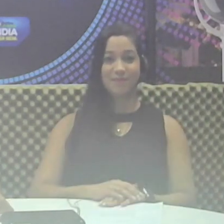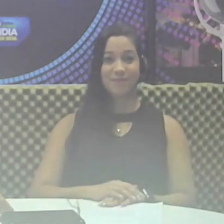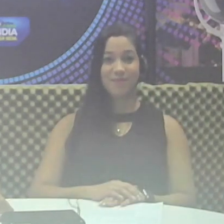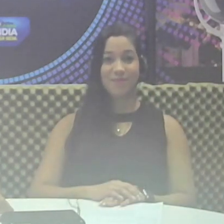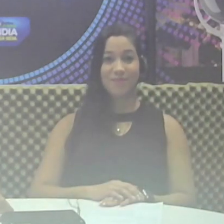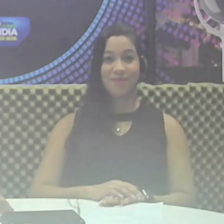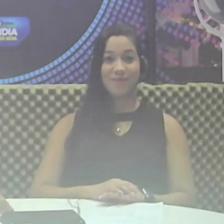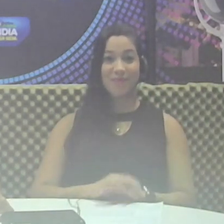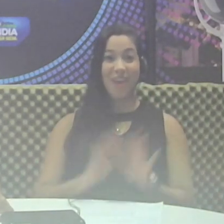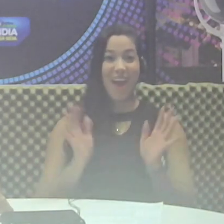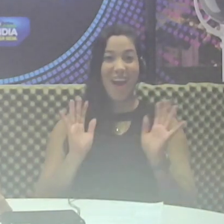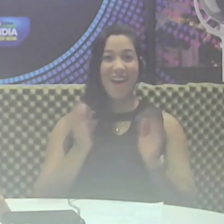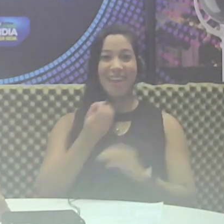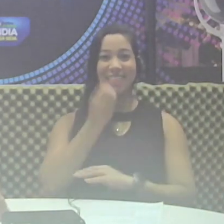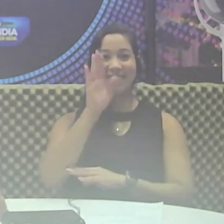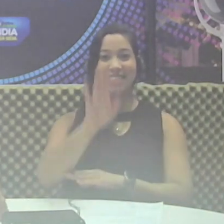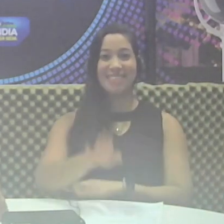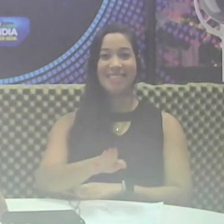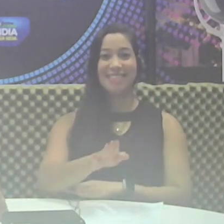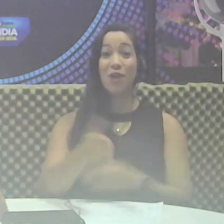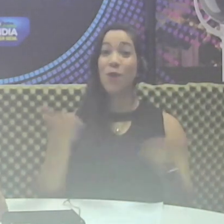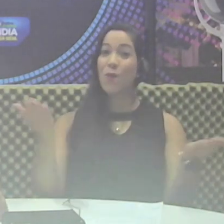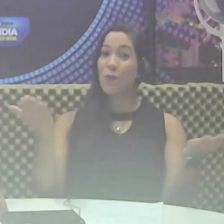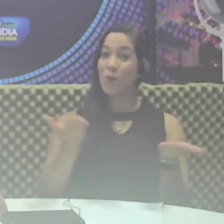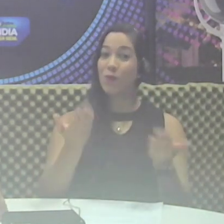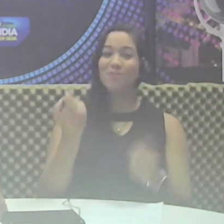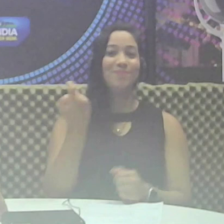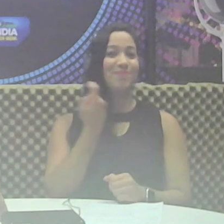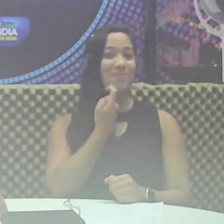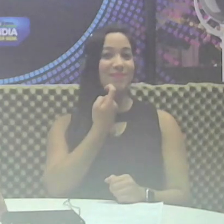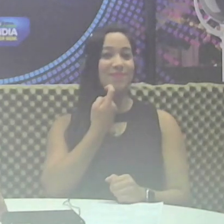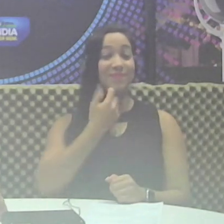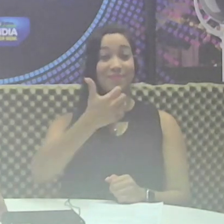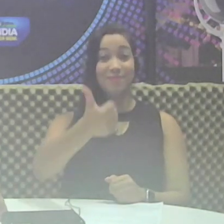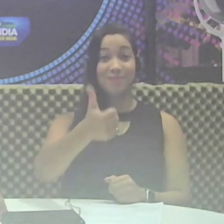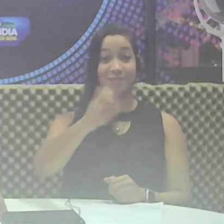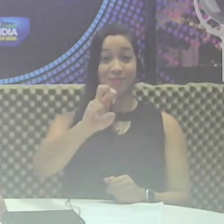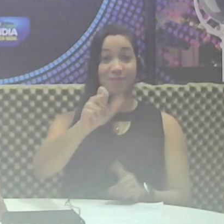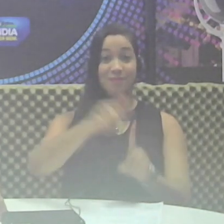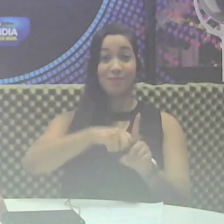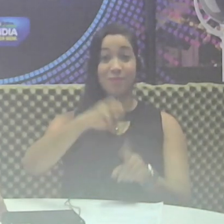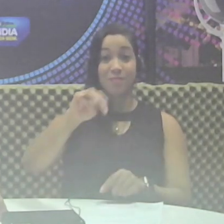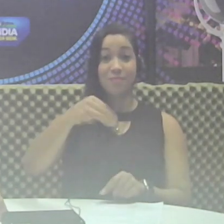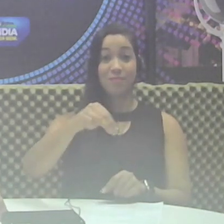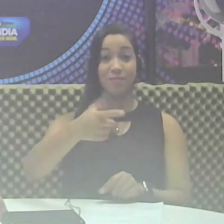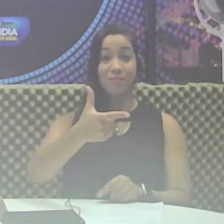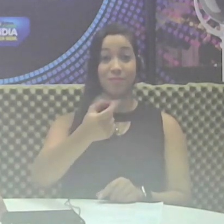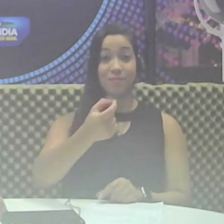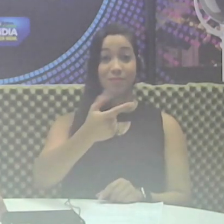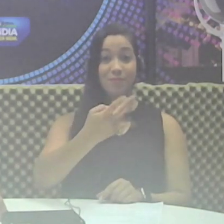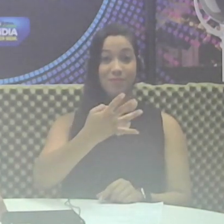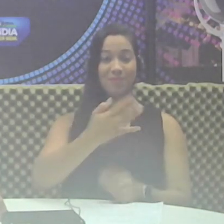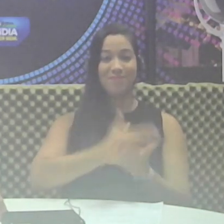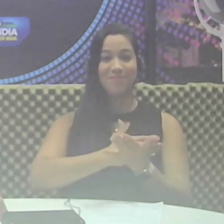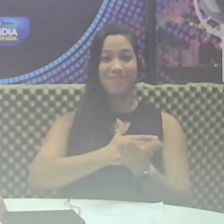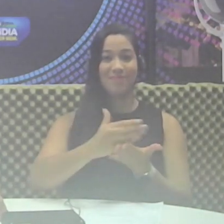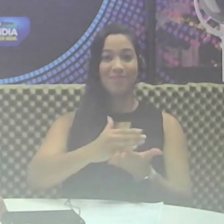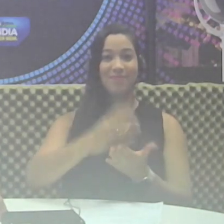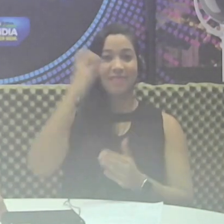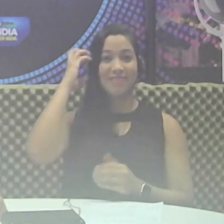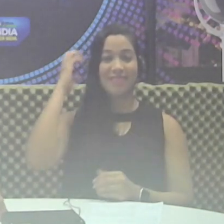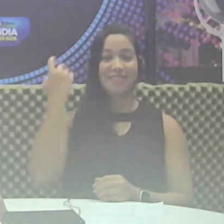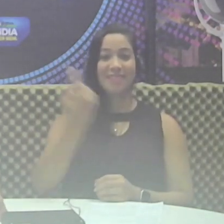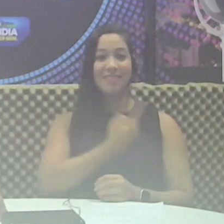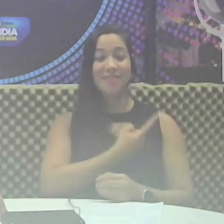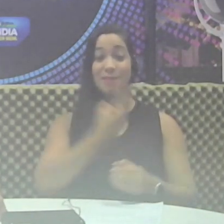Olá, boa tarde. Hoje é sexta-feira, dia 15 de março de 2024. Está no ar a Rádio Nossa Cidade, com um